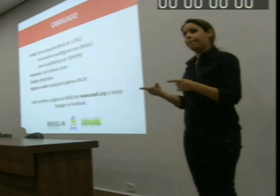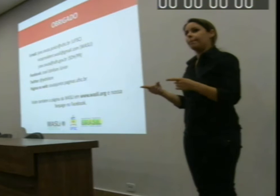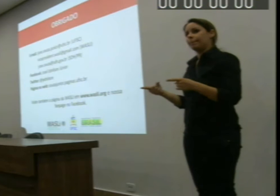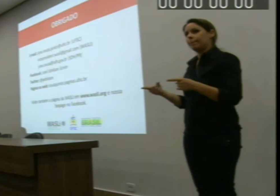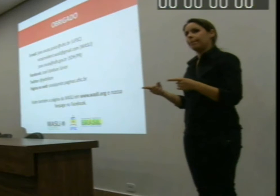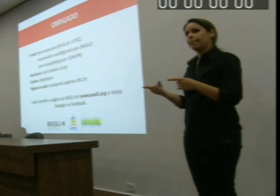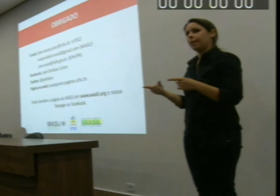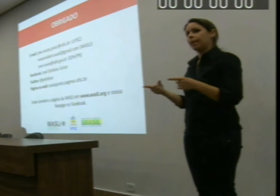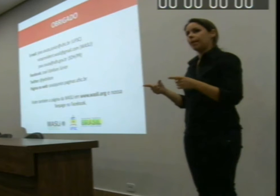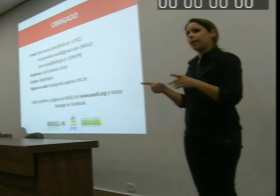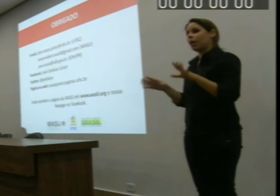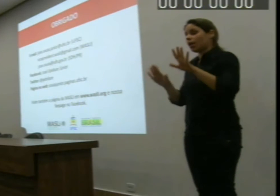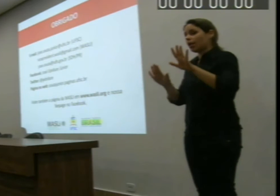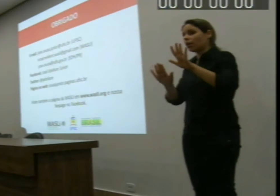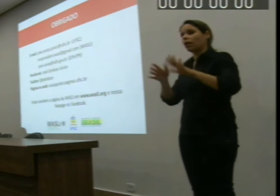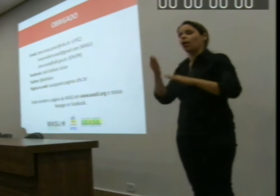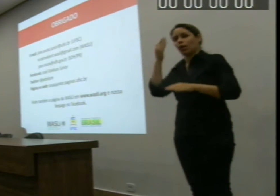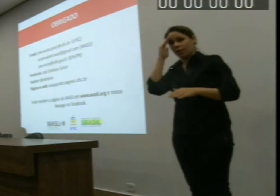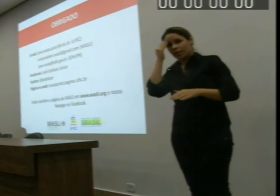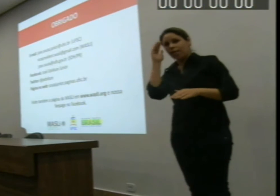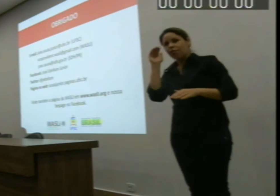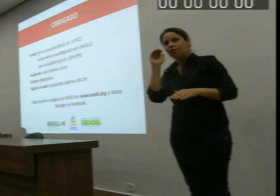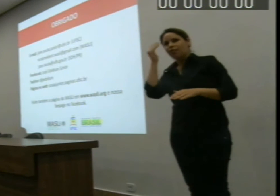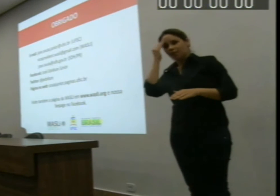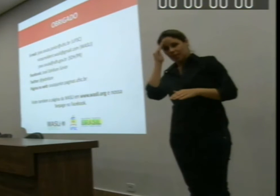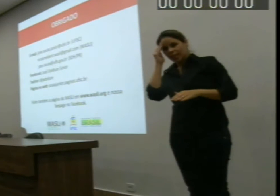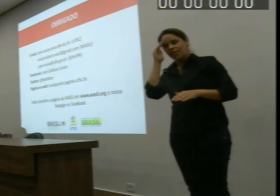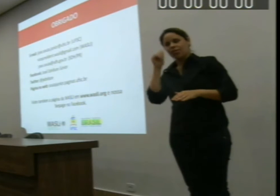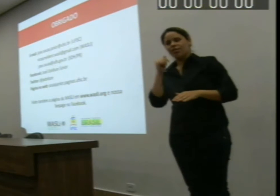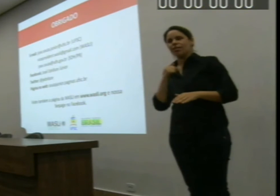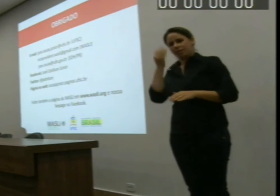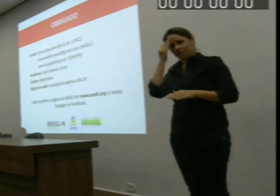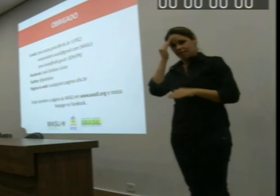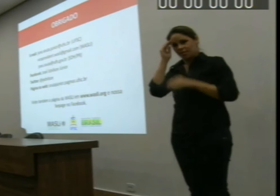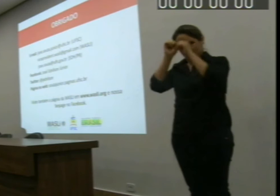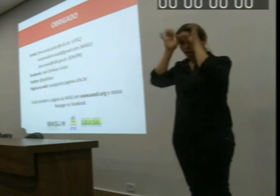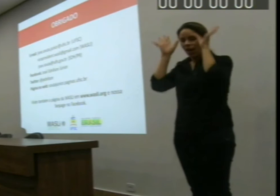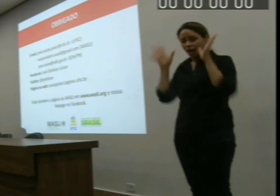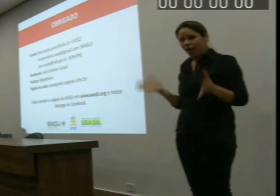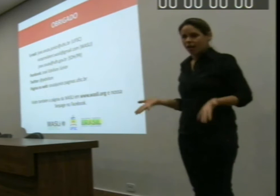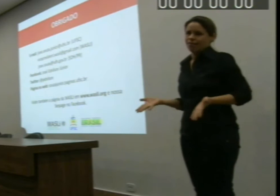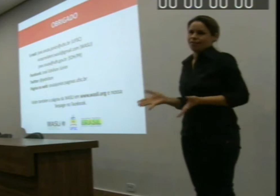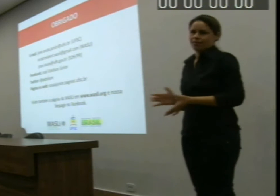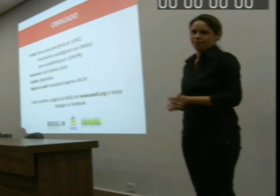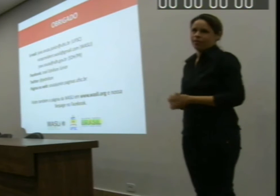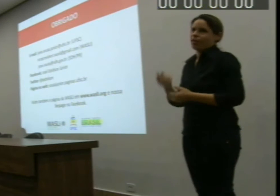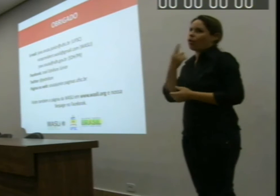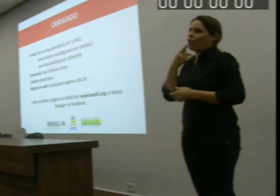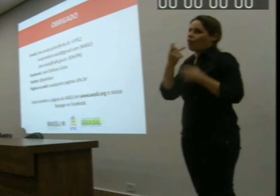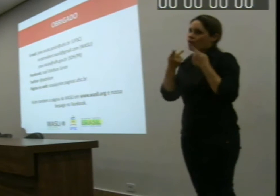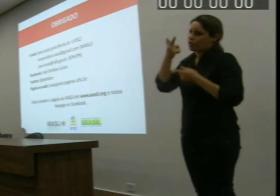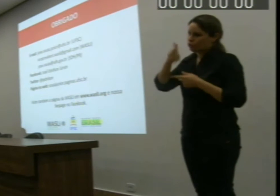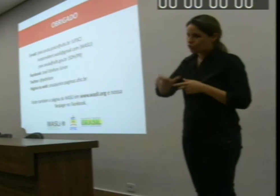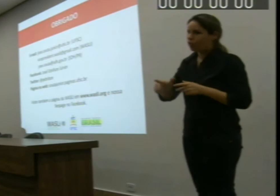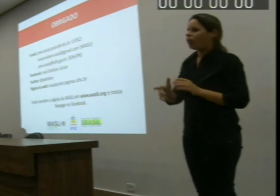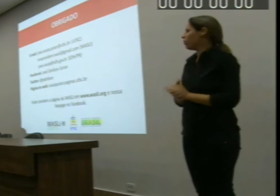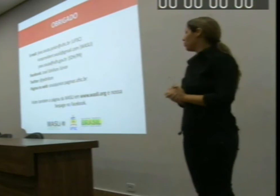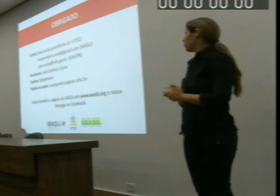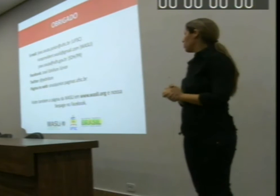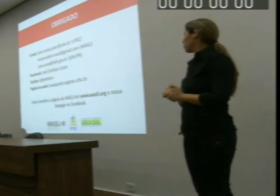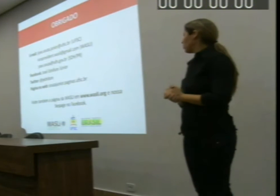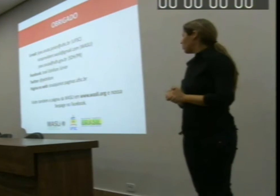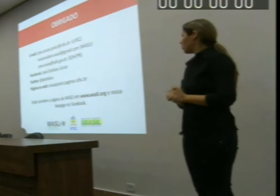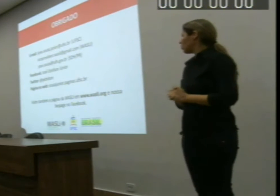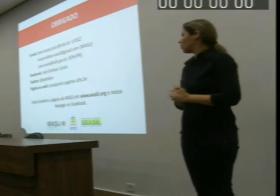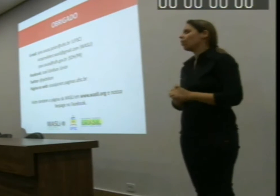entendi eu entendi você tá acreditando que eu não tenha entendido mas eu entendi e eu continu eu repetiria tudo que eu te falei eu repetiria tudo que